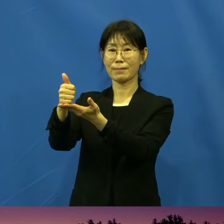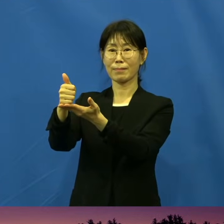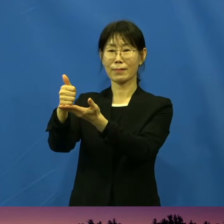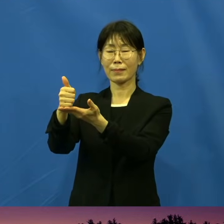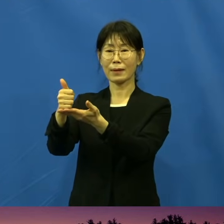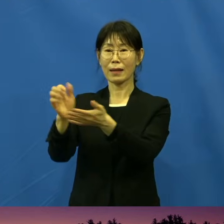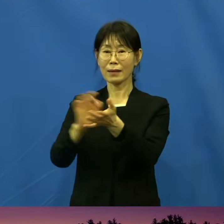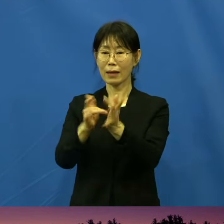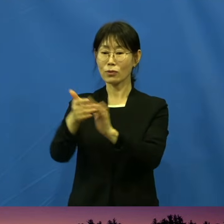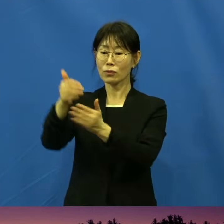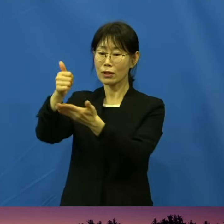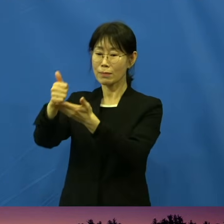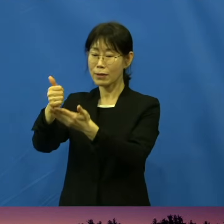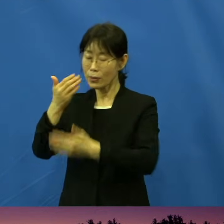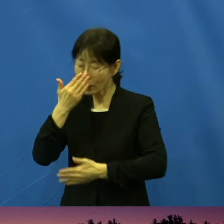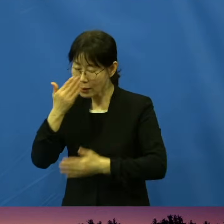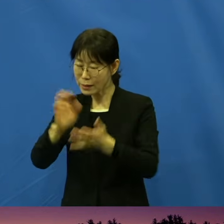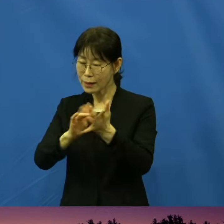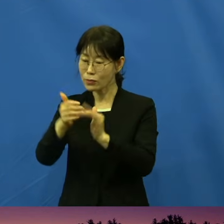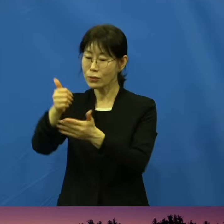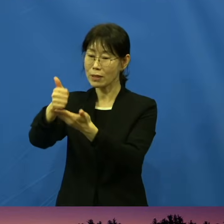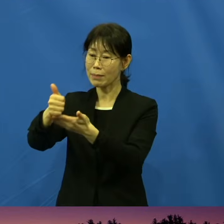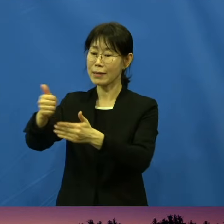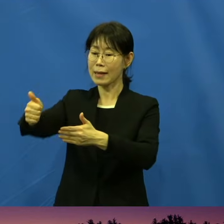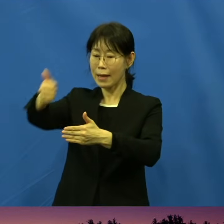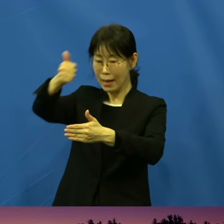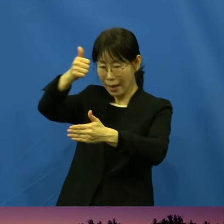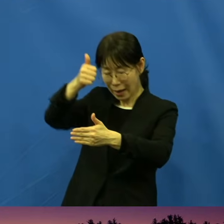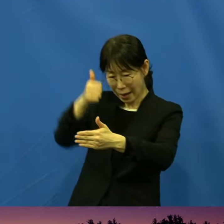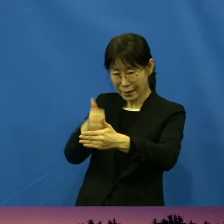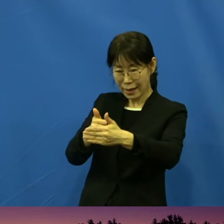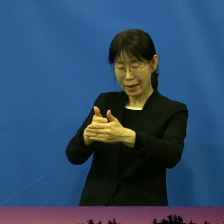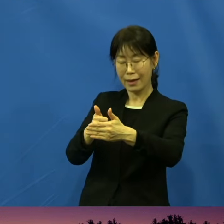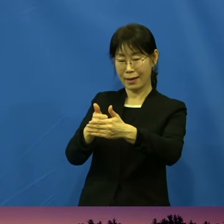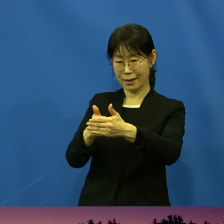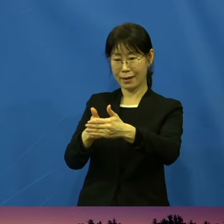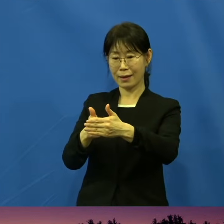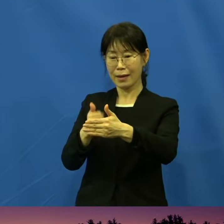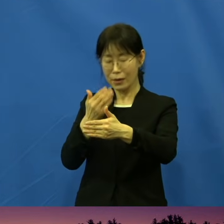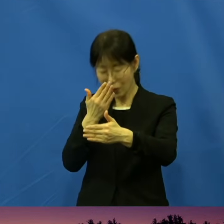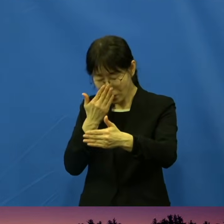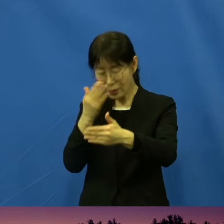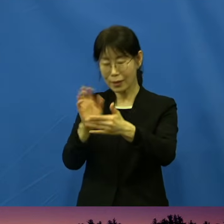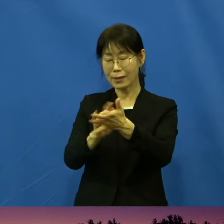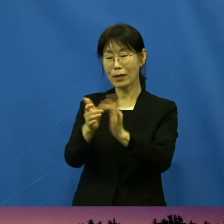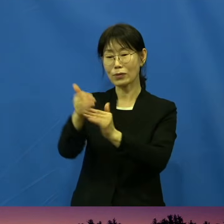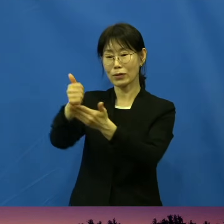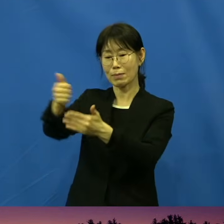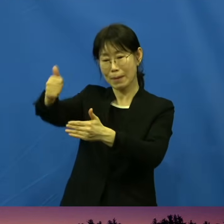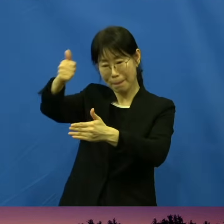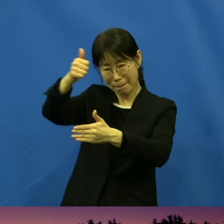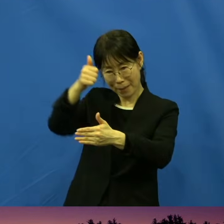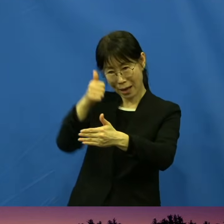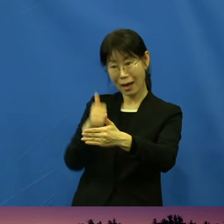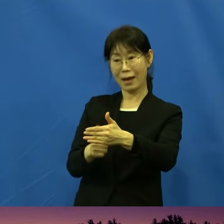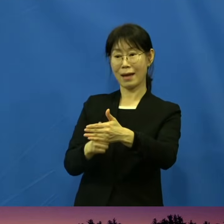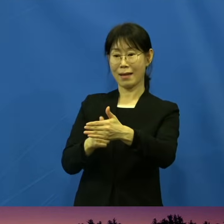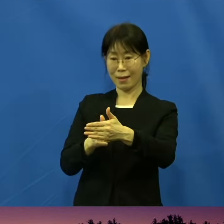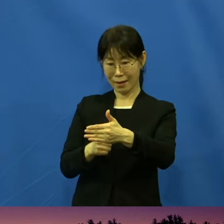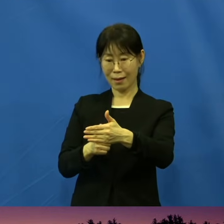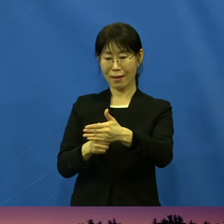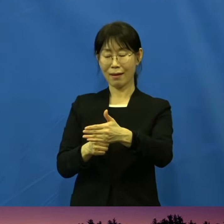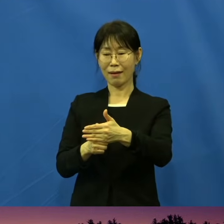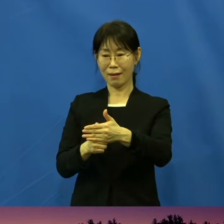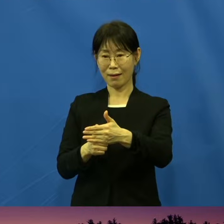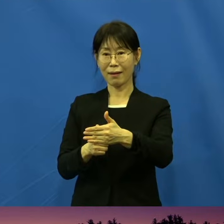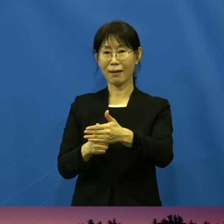그분이 우리 안에 들어와 계세요. 작아질 대로 작아지신 분, 낮아질 대로 낮아지신 분, 더 이상 더 내려갈